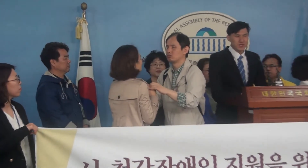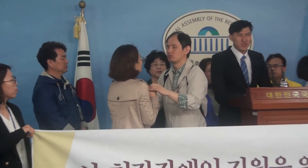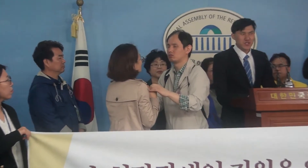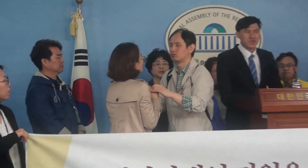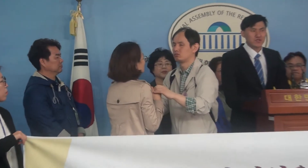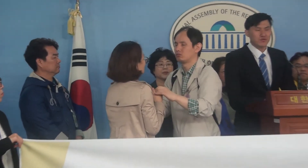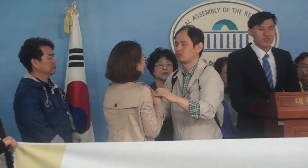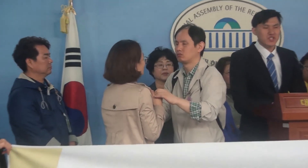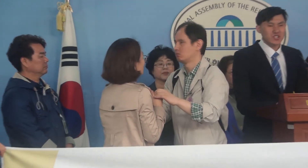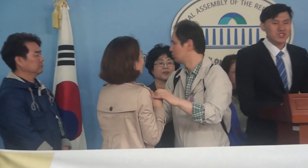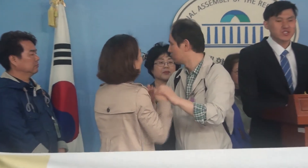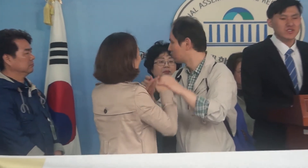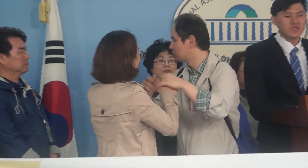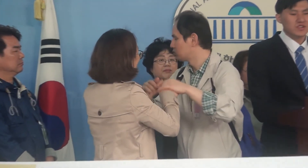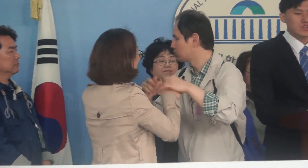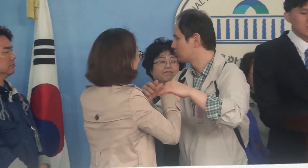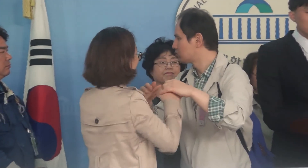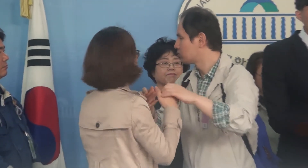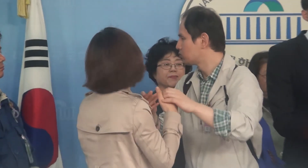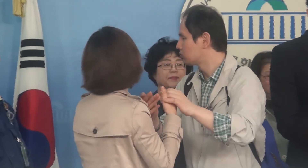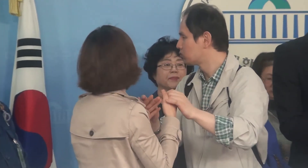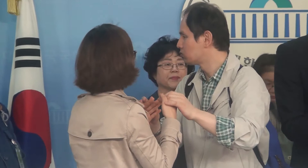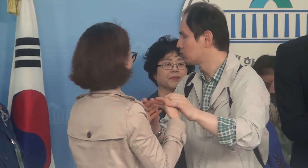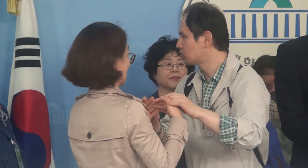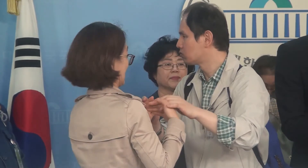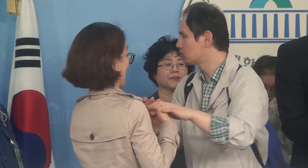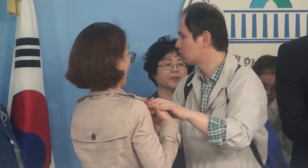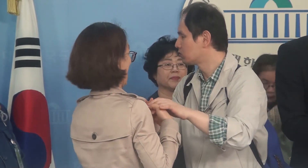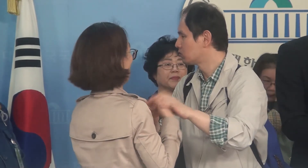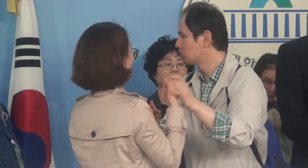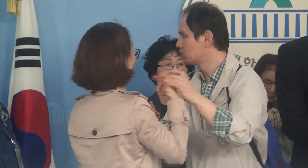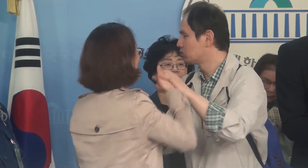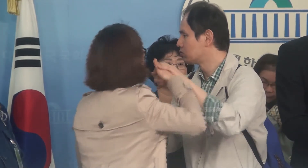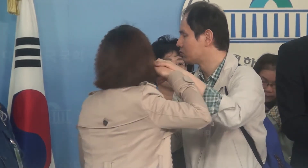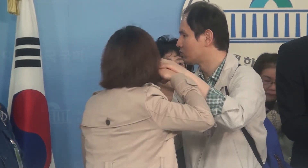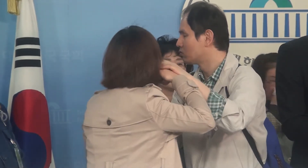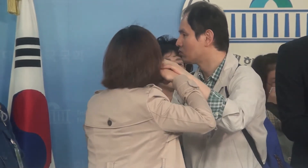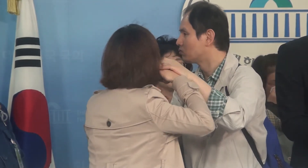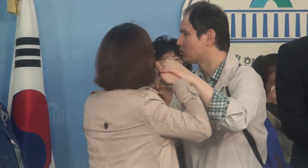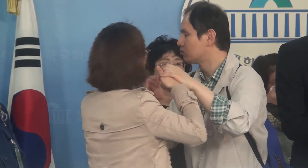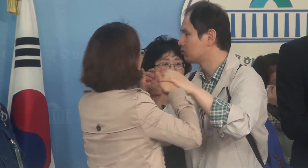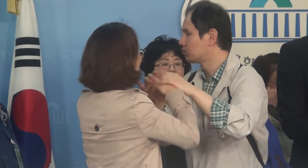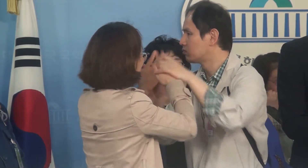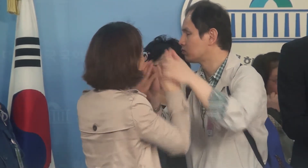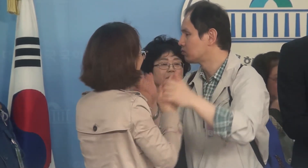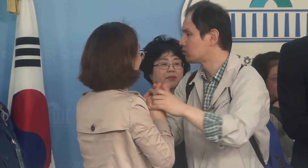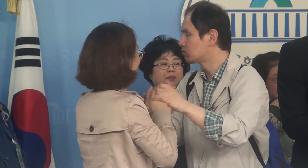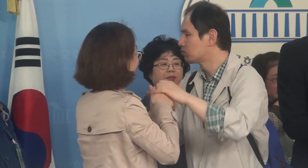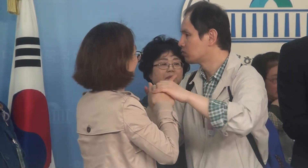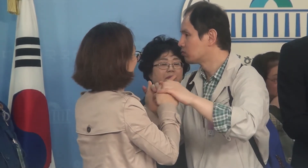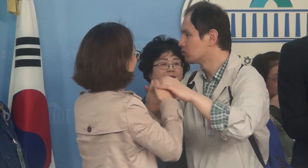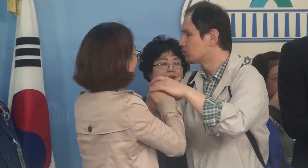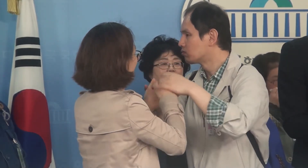앞서 말씀드렸지만 오늘 이 자리에는 저를 포함하여 총 6명의 시청각장애인이 함께 자리하고 있습니다.